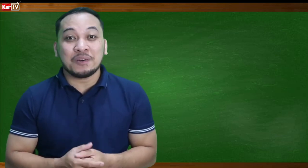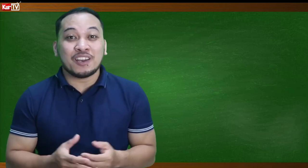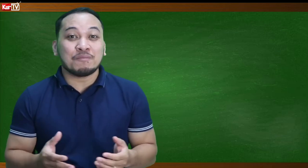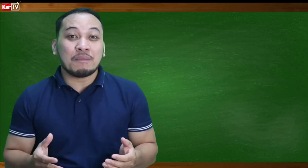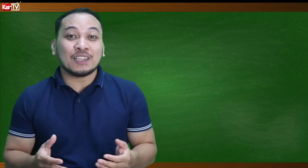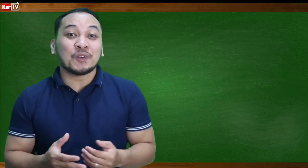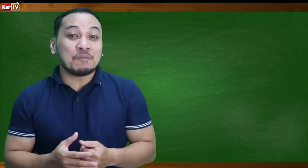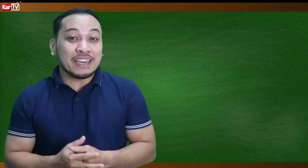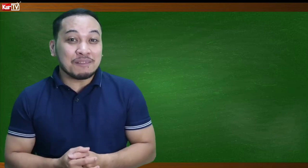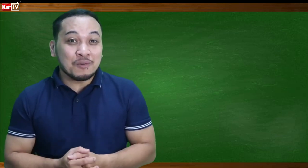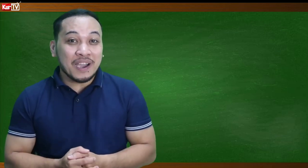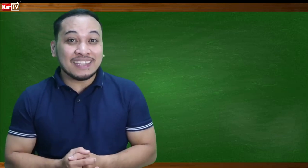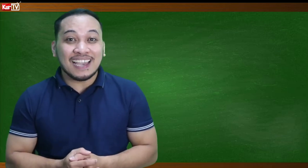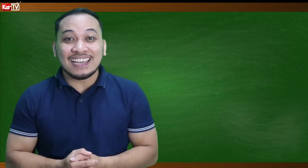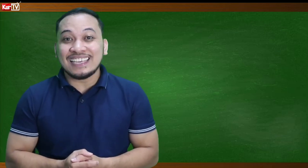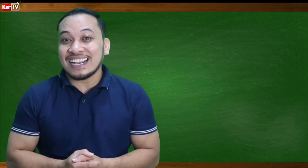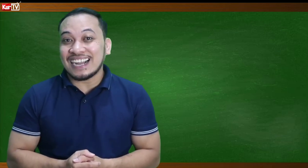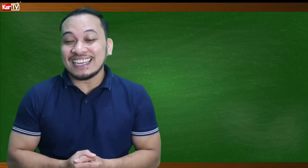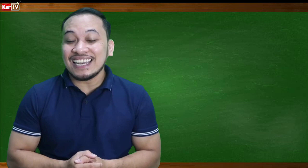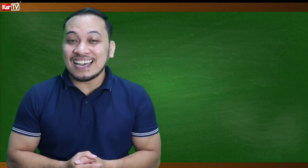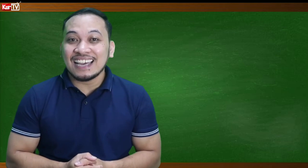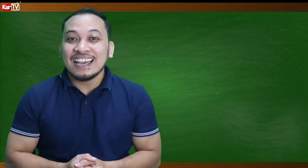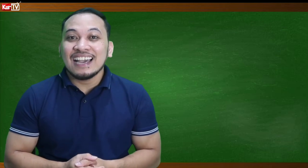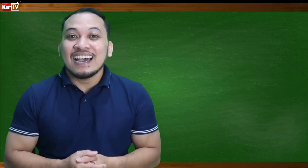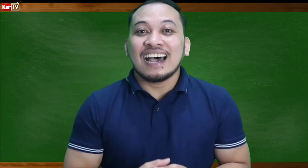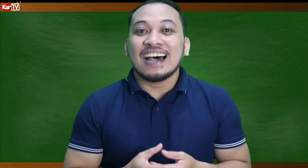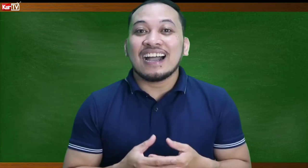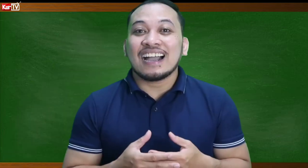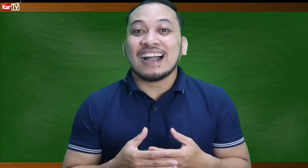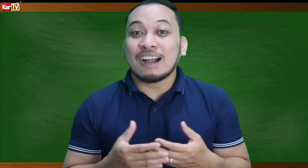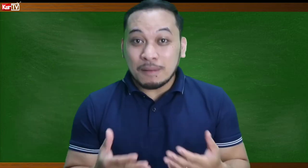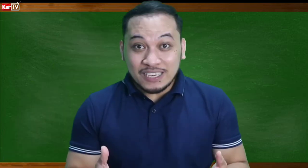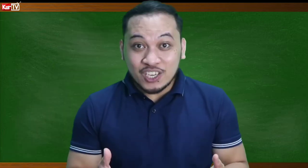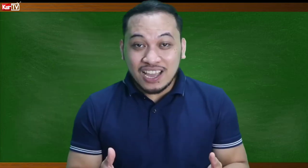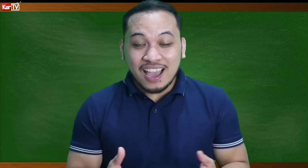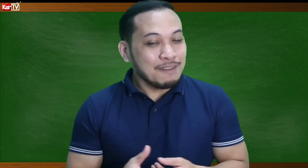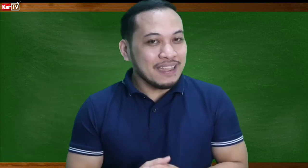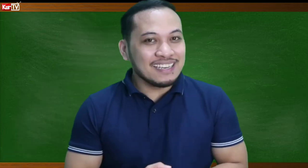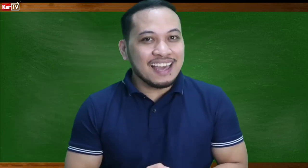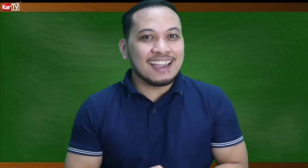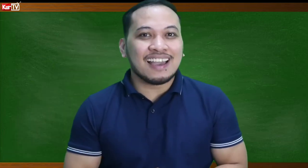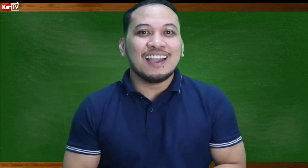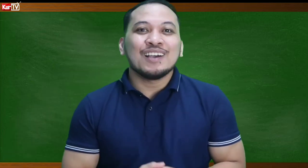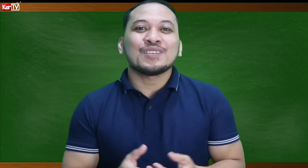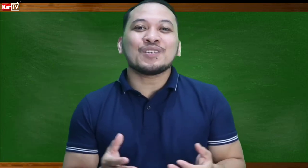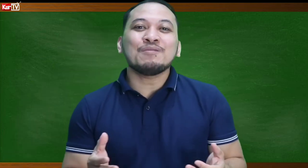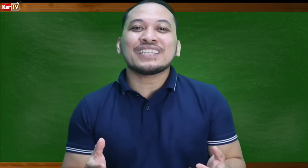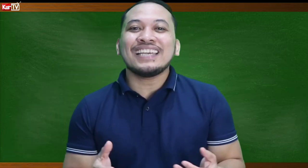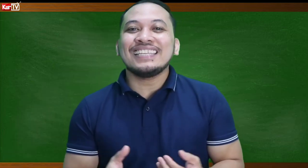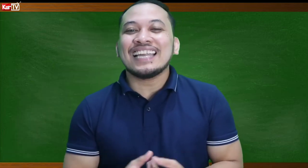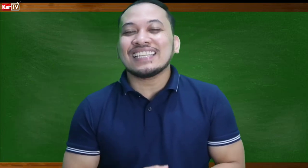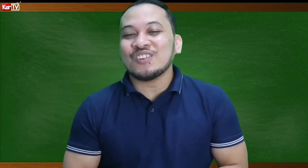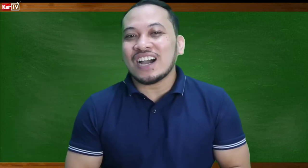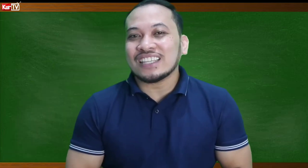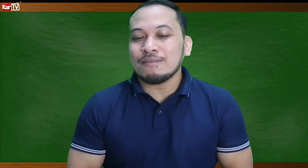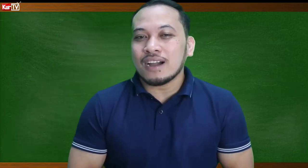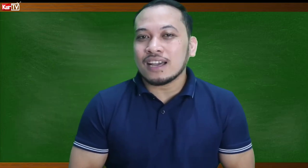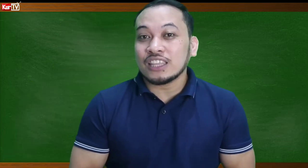ganun pa man, tuloy pa rin ang buhay dahil ika nga nila, kapag may tiyaga ay may nilaga. So, kumustahin din natin yung ating mga